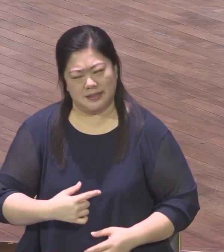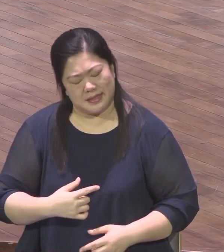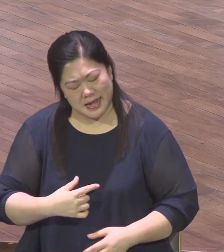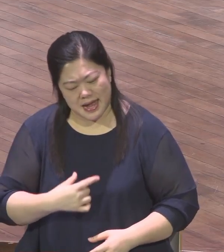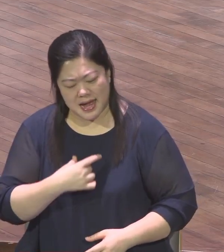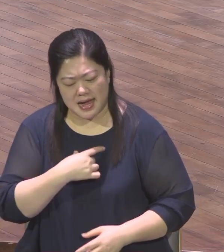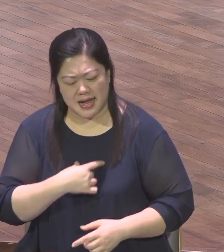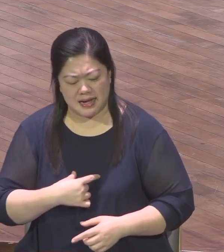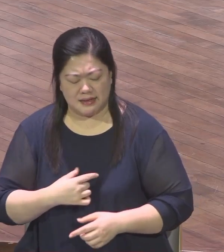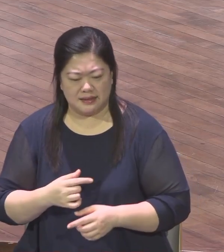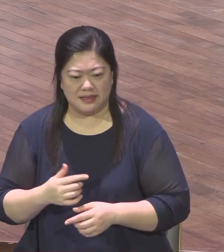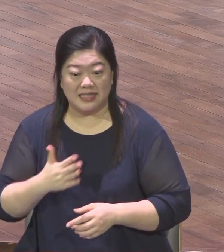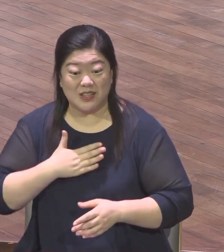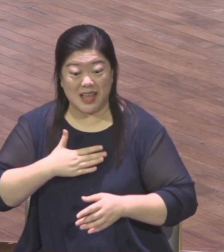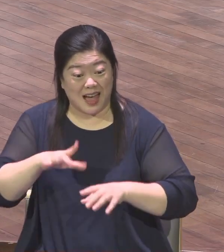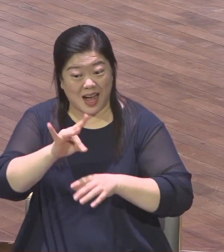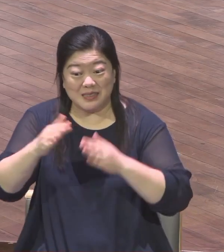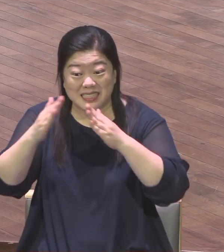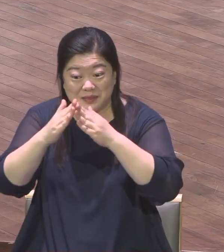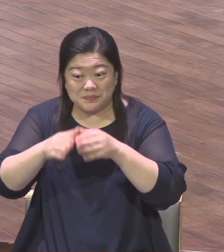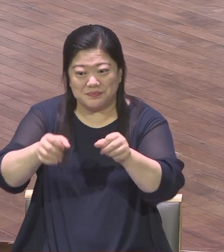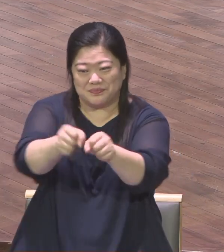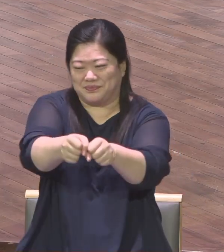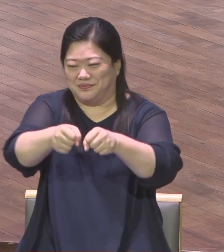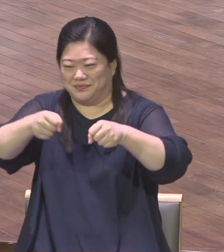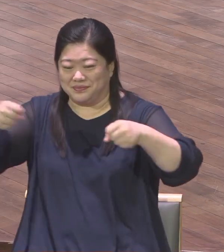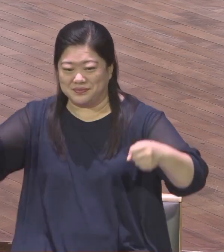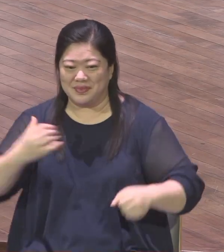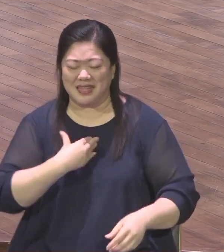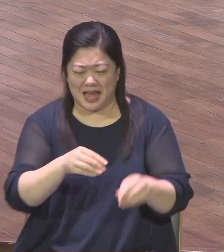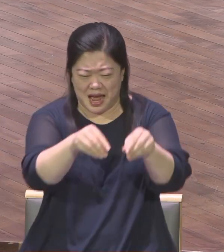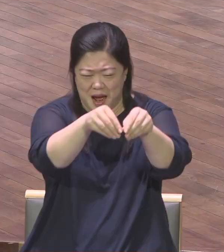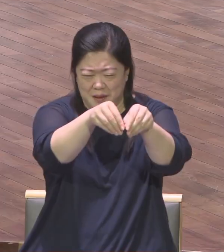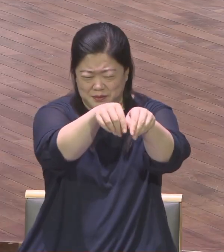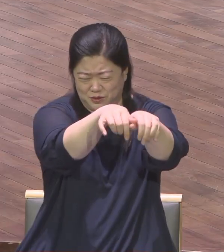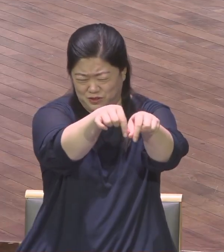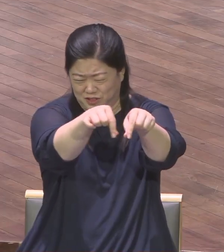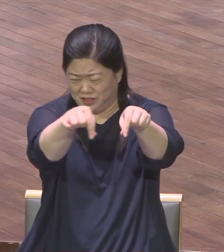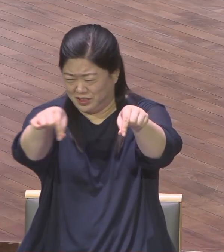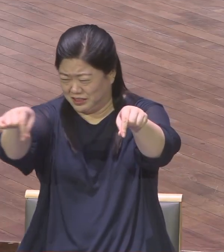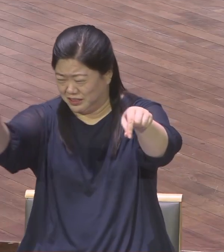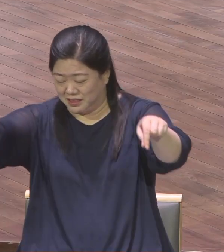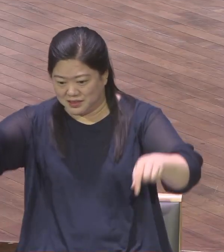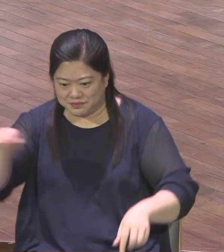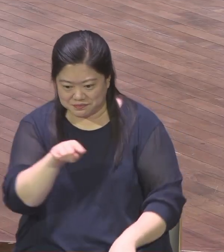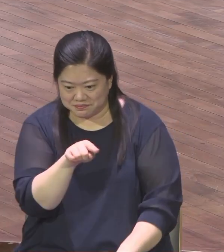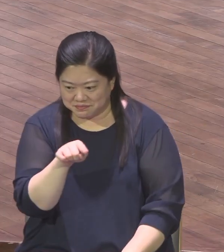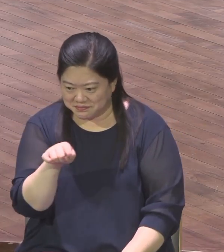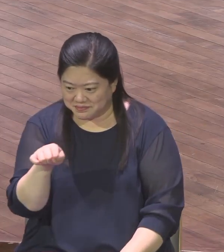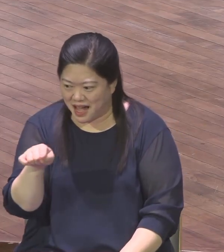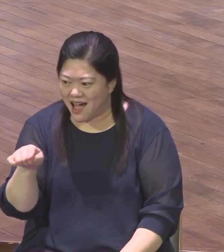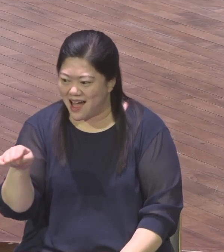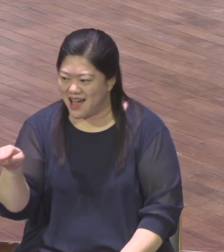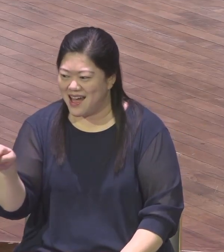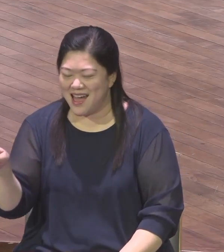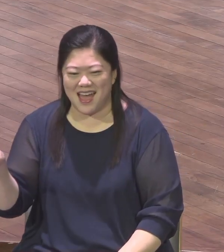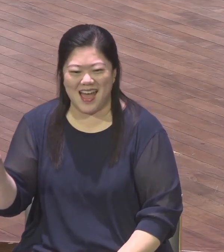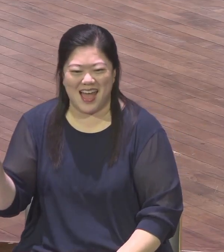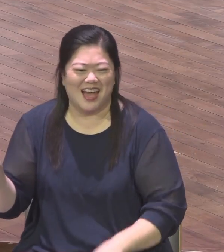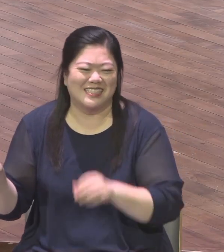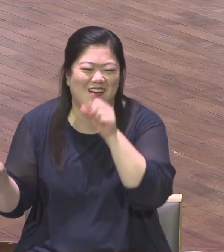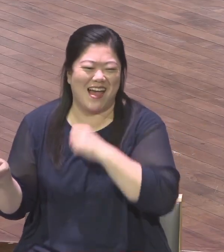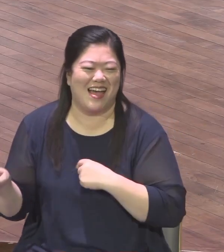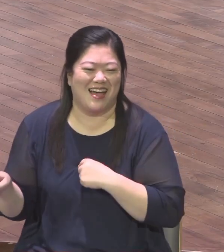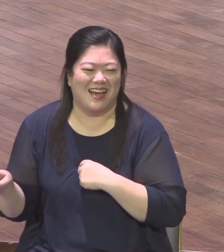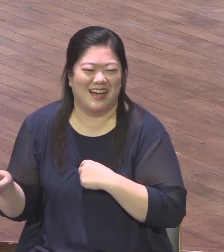그래서 내가 그거는 이렇게 저쪽에 딱 닫아 놓죠. 그런데 이번에 이제 교단 합한다고 그